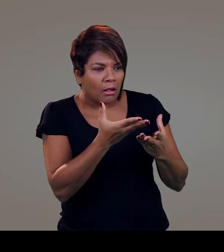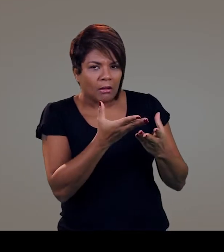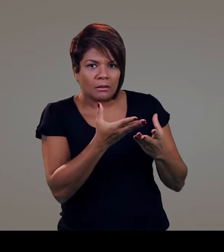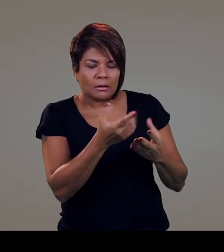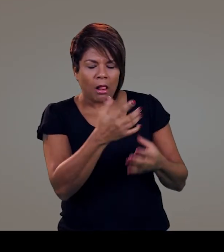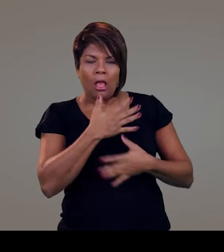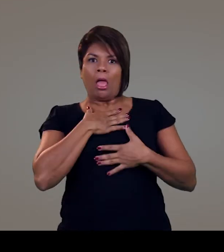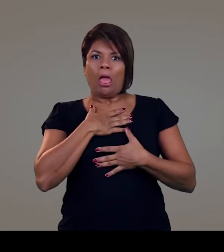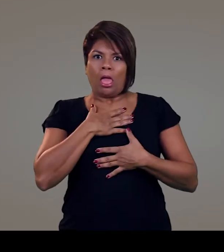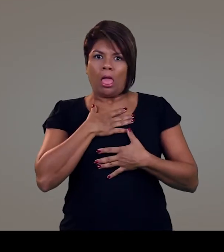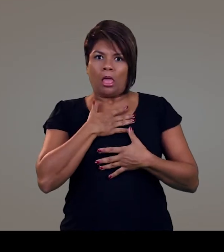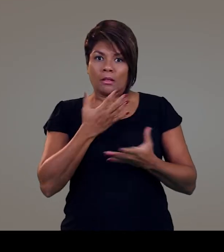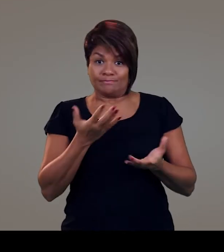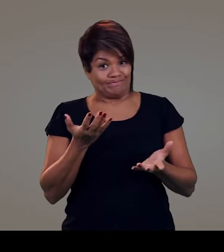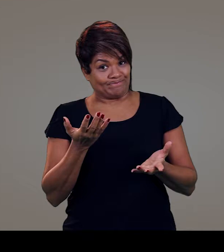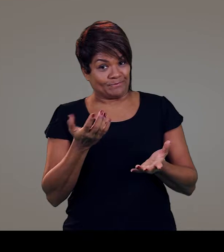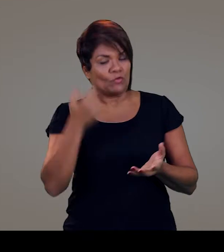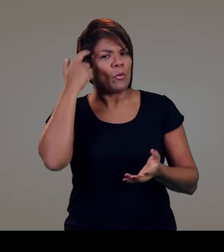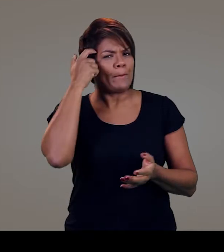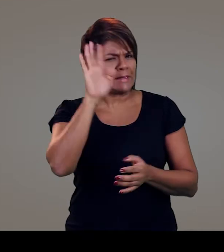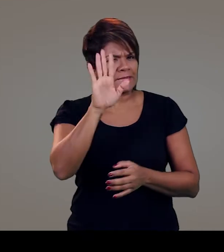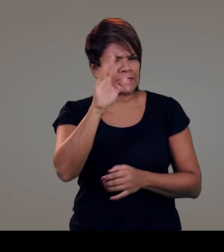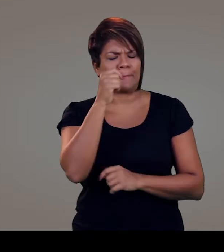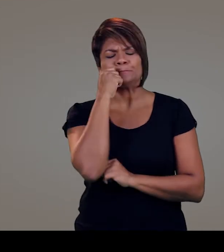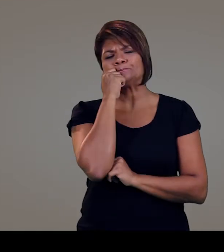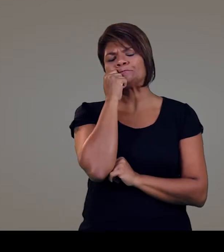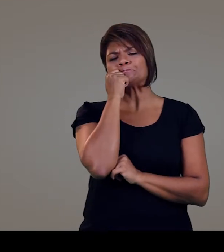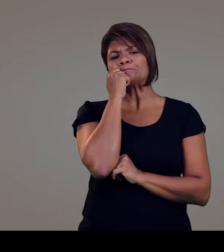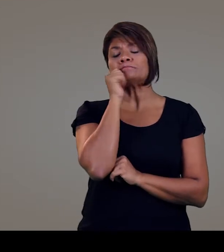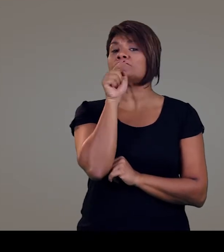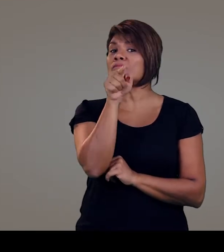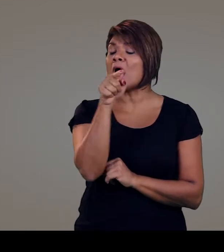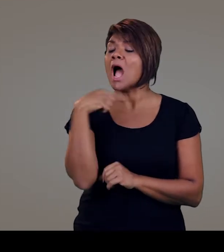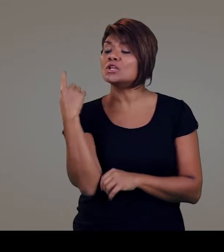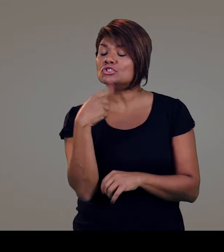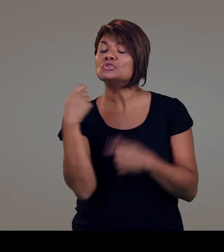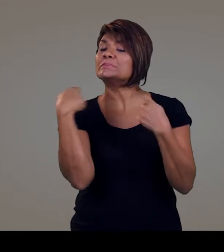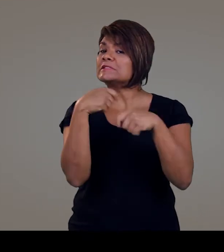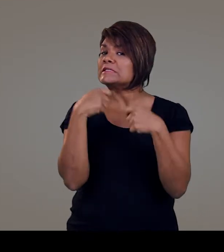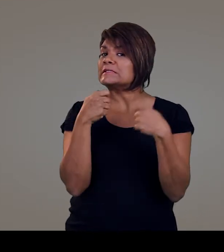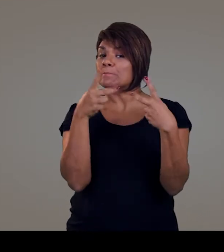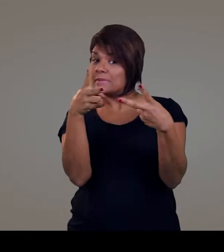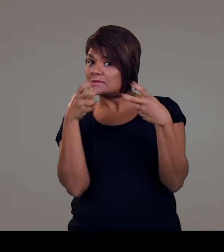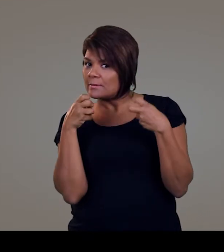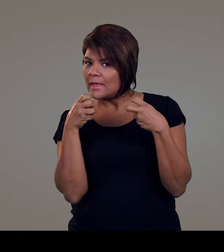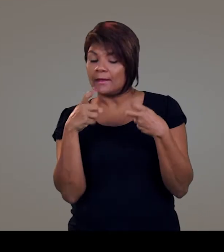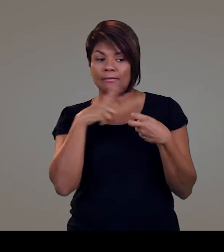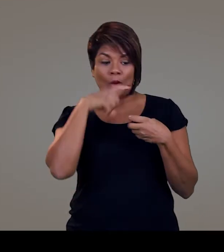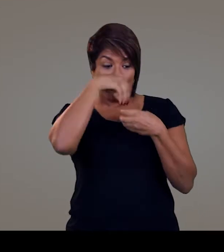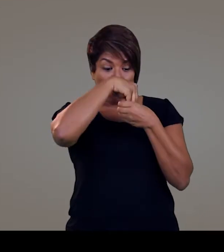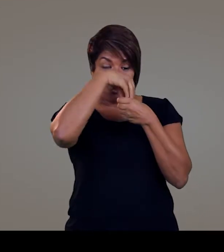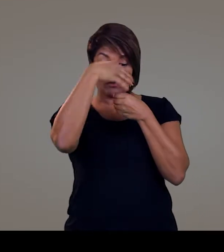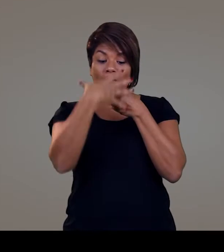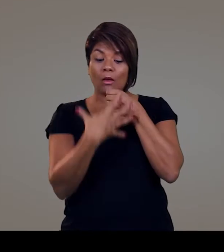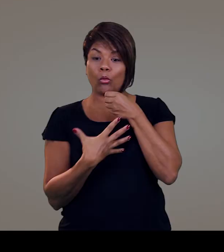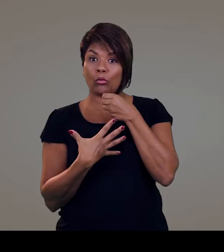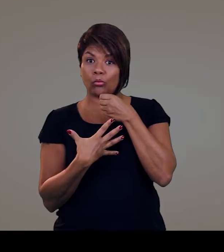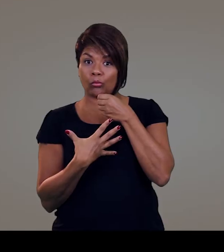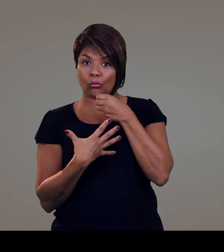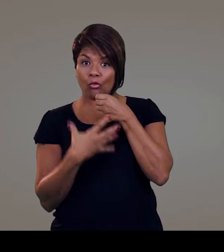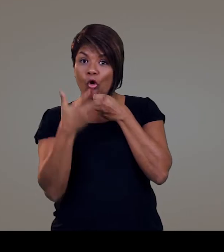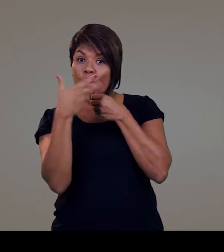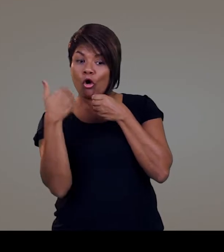Vamos pensar assim, a gente tem que saber de conteúdo e forma, né? O conteúdo, ele não